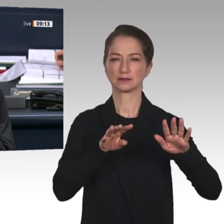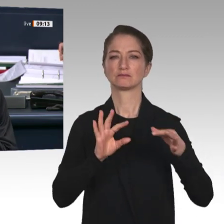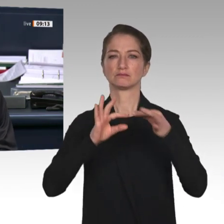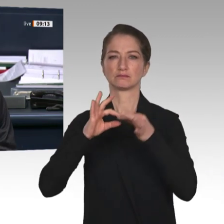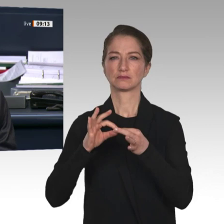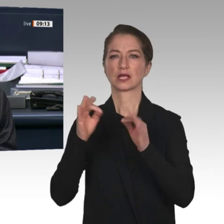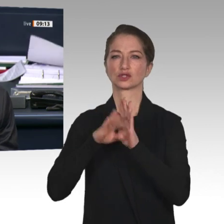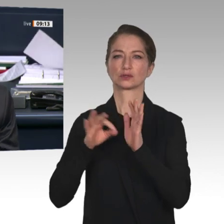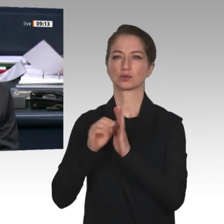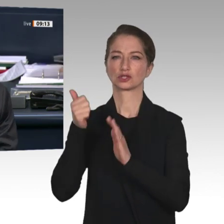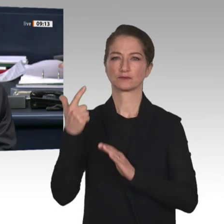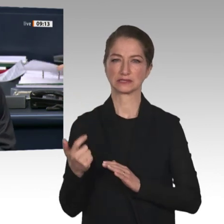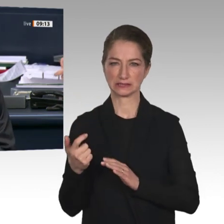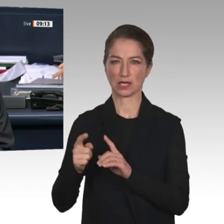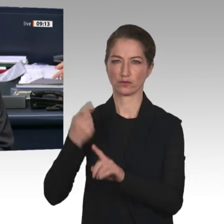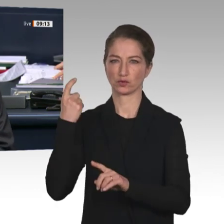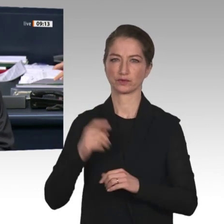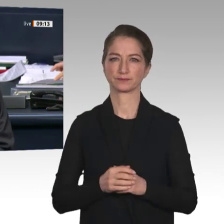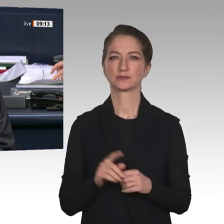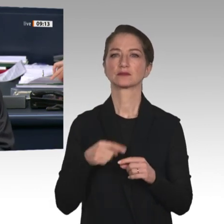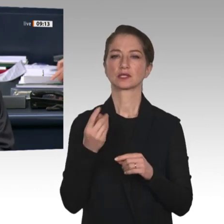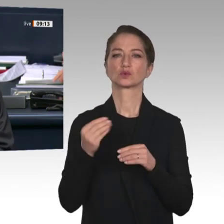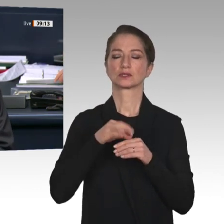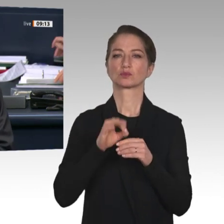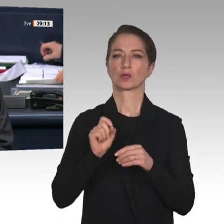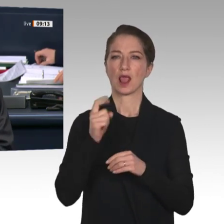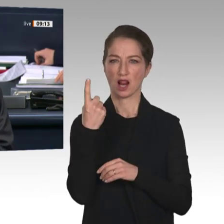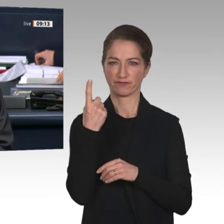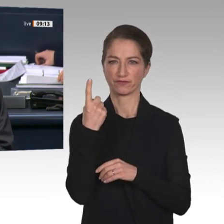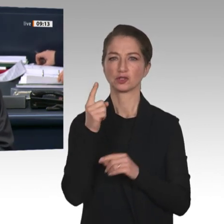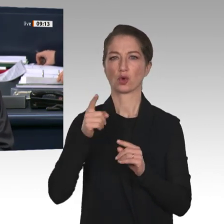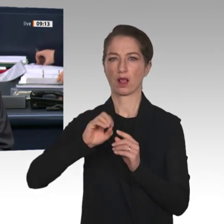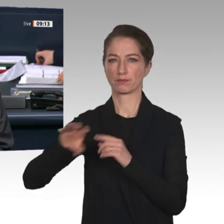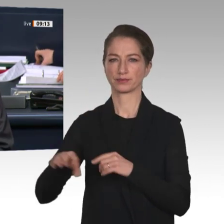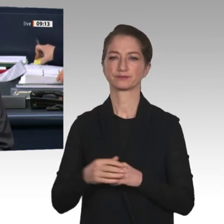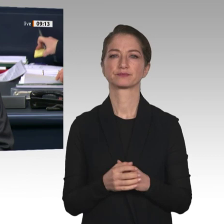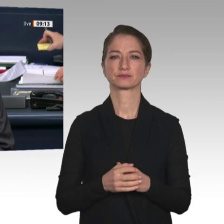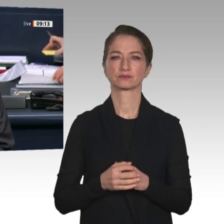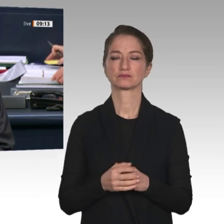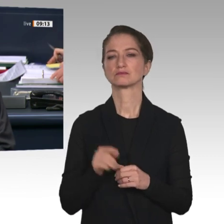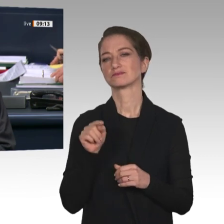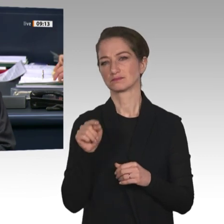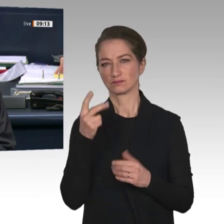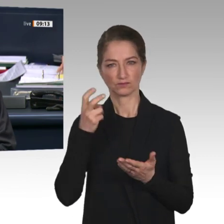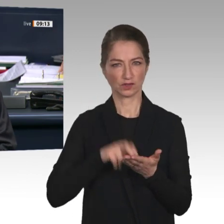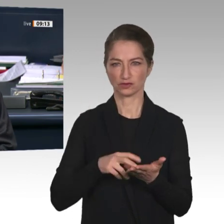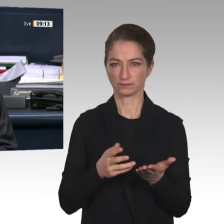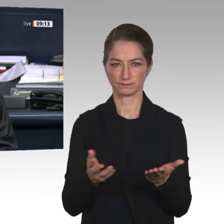ist das so beschlossen. Dann rufe ich auf den Tagesordnungspunkt 8. Das ist eine vereinbarte Debatte mit dem